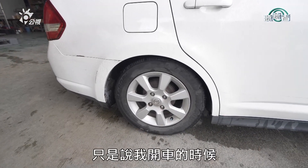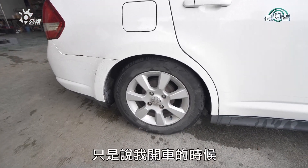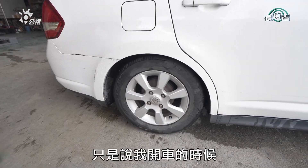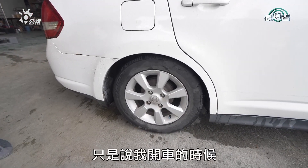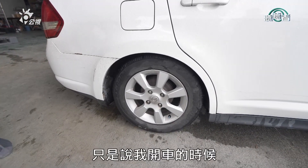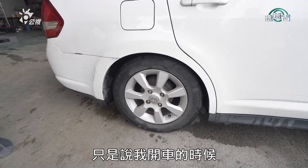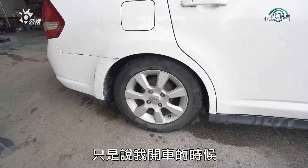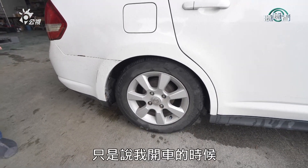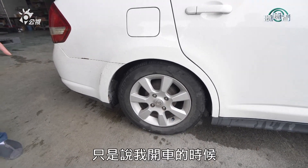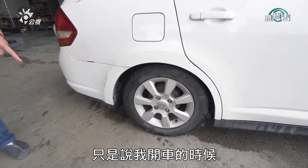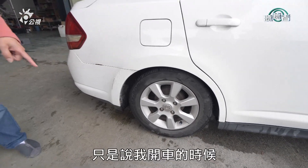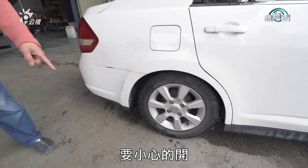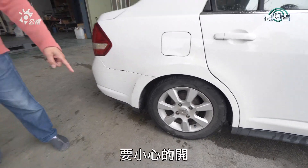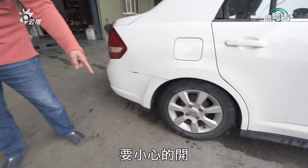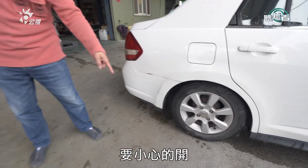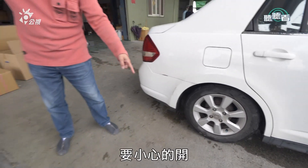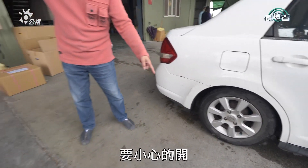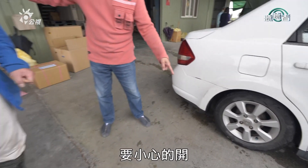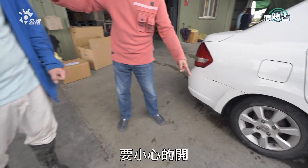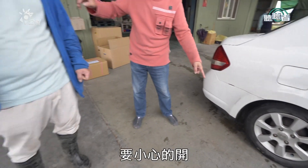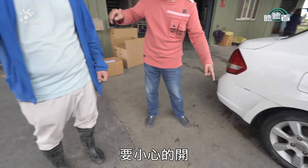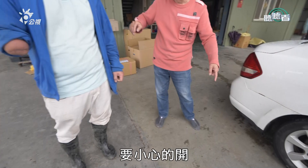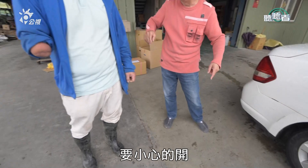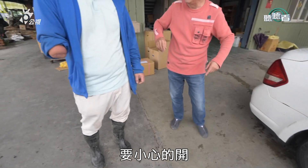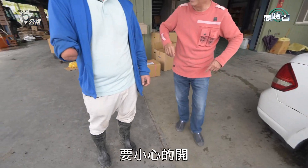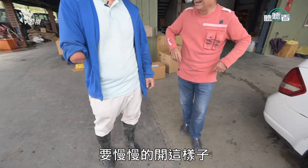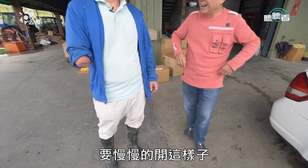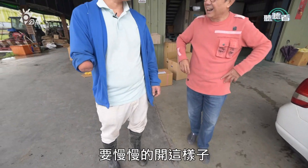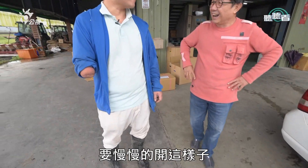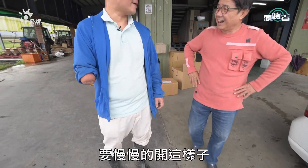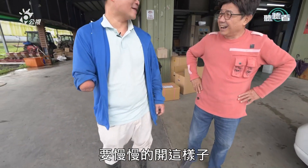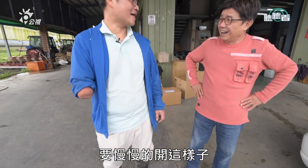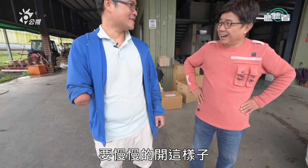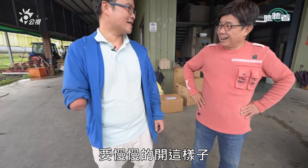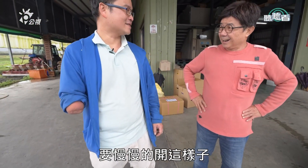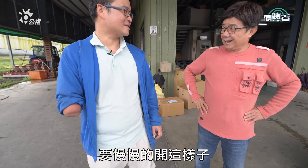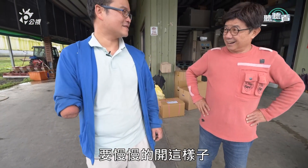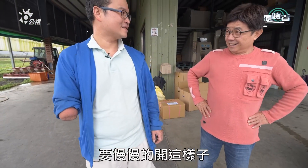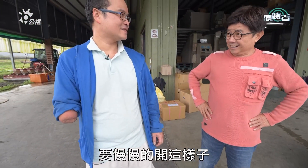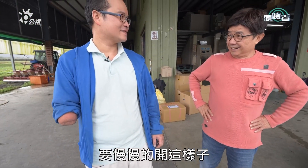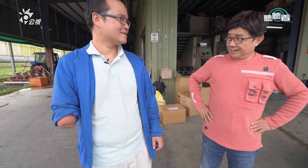么多，只是说我开车的时候要小心的开，哦，要慢慢的开这样子。